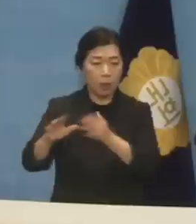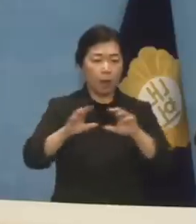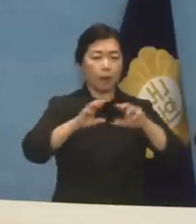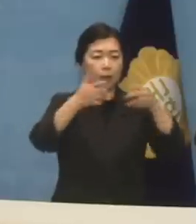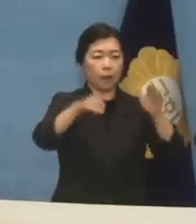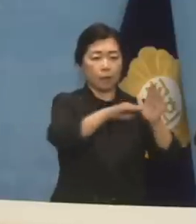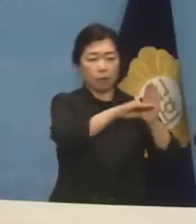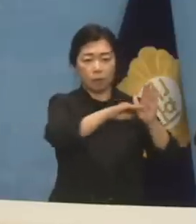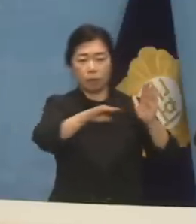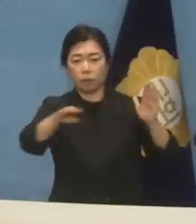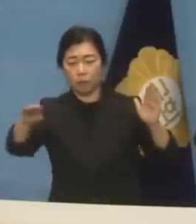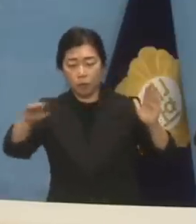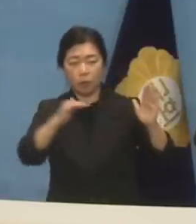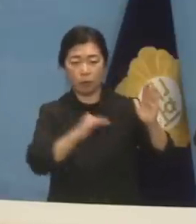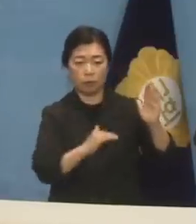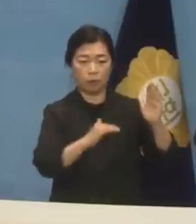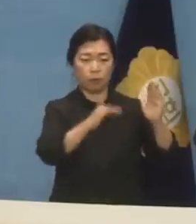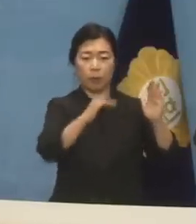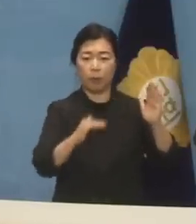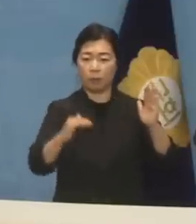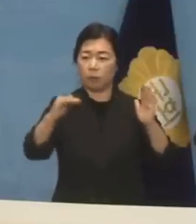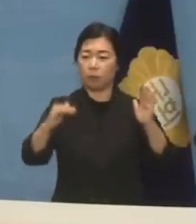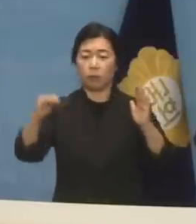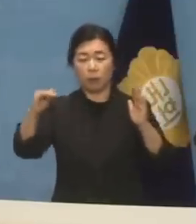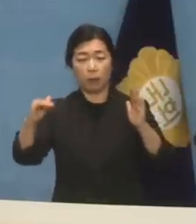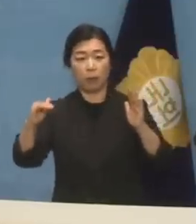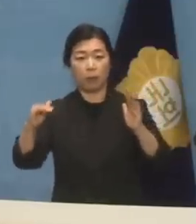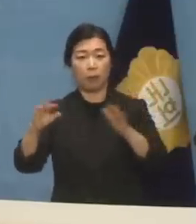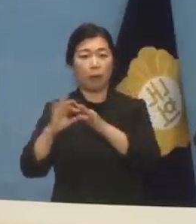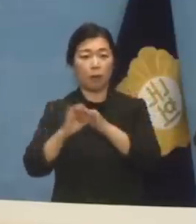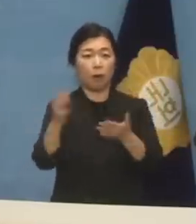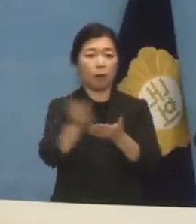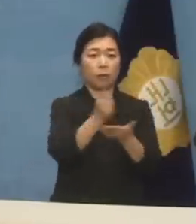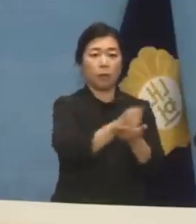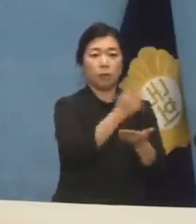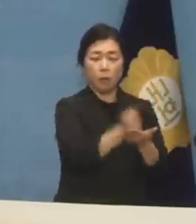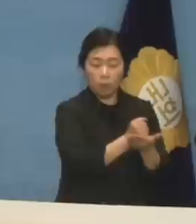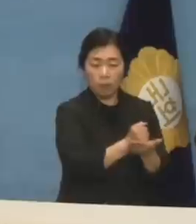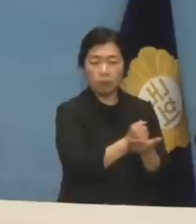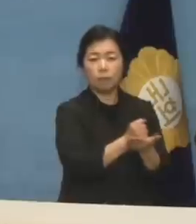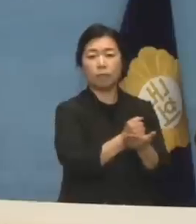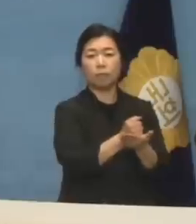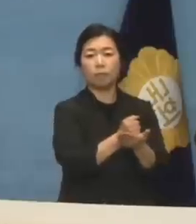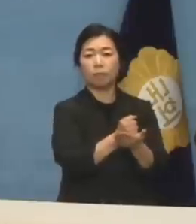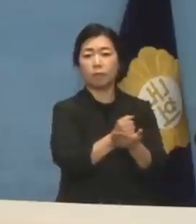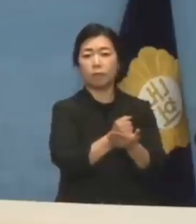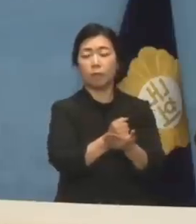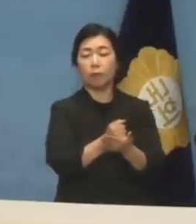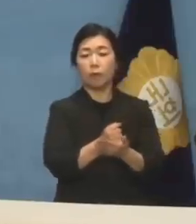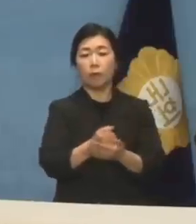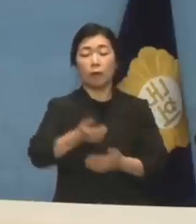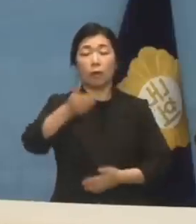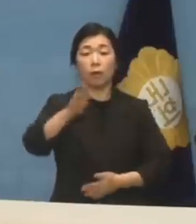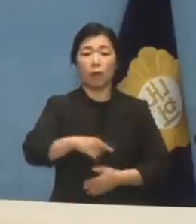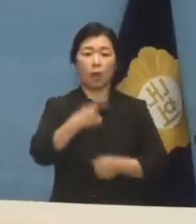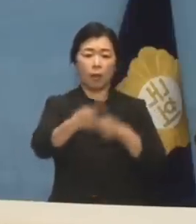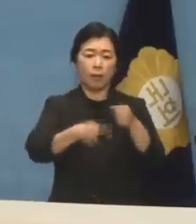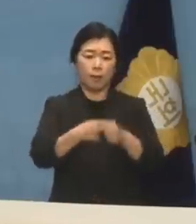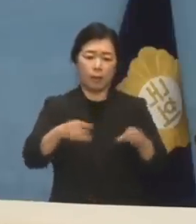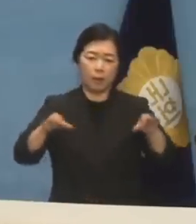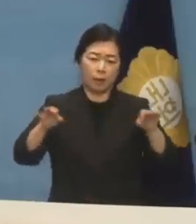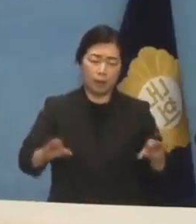수준을 하나씩 하나씩 우리 국민들과 언론인들의 노력으로 쟁취하고 실현해온 나라였습니다. 어떻게 단 1년 만에